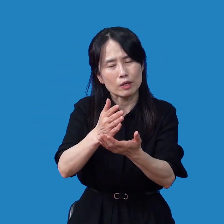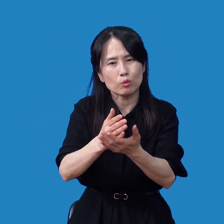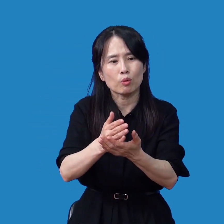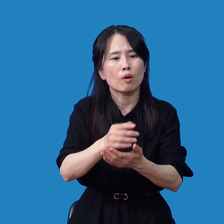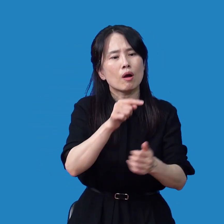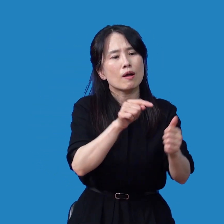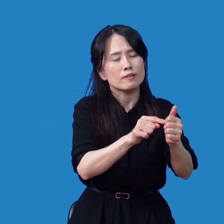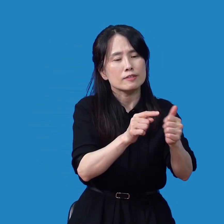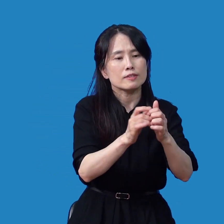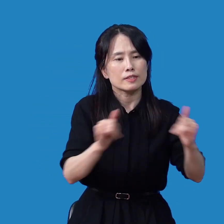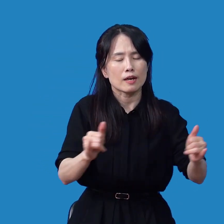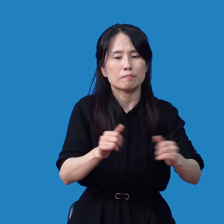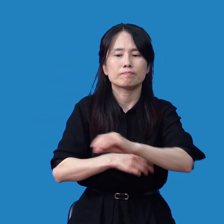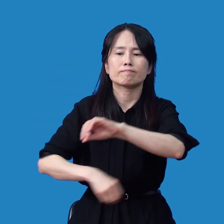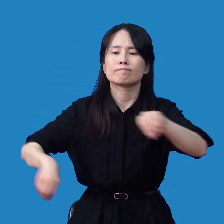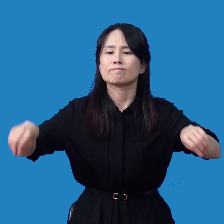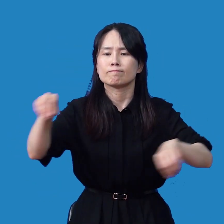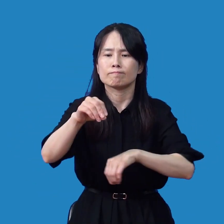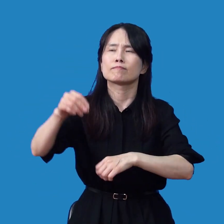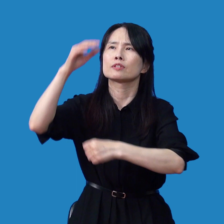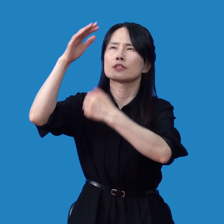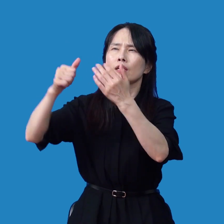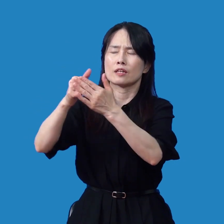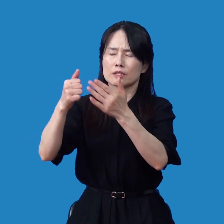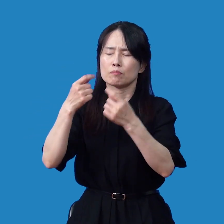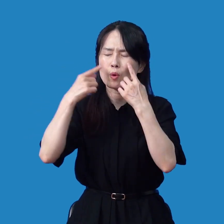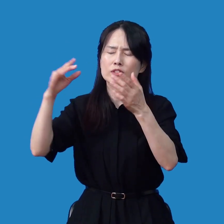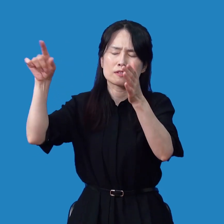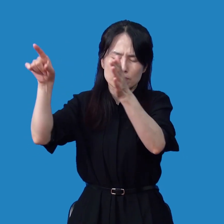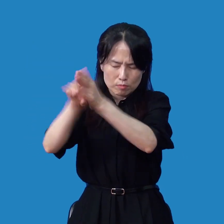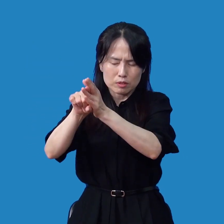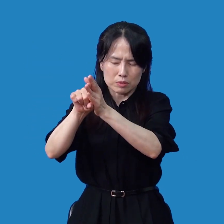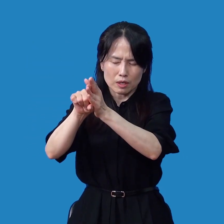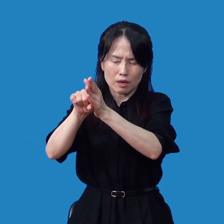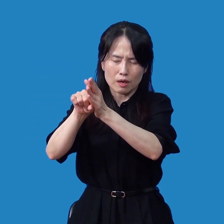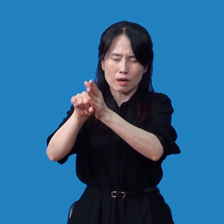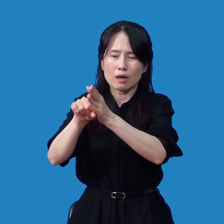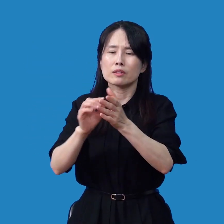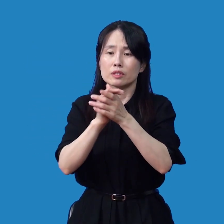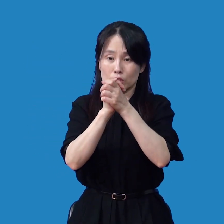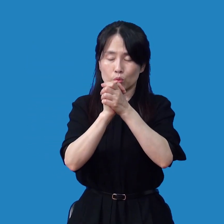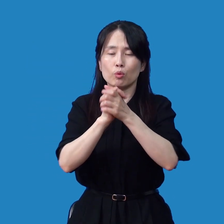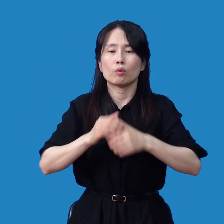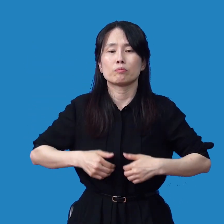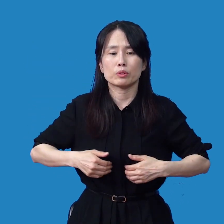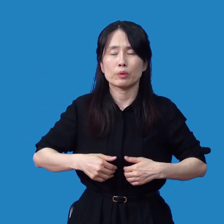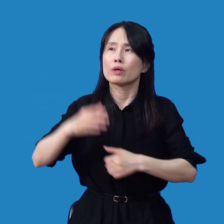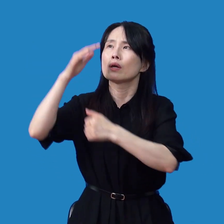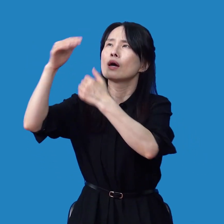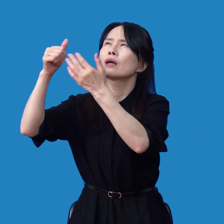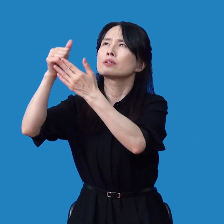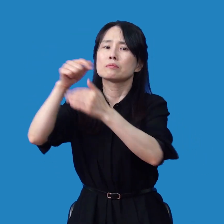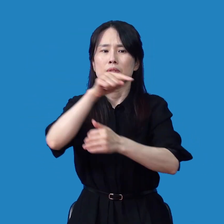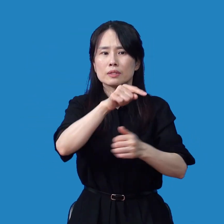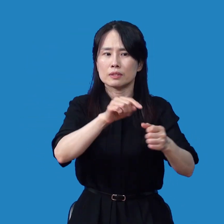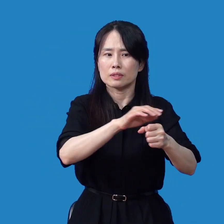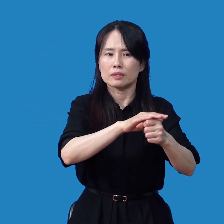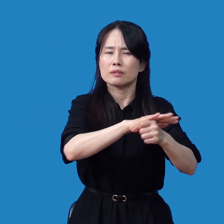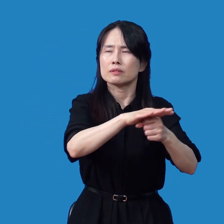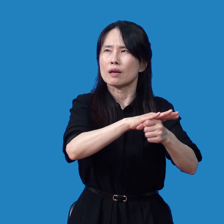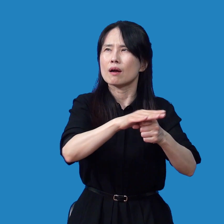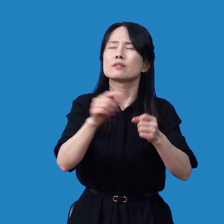대신해서 믿는 것이 되어야 됩니다. 하나님이 그 사람을 사랑하신다는 것을 전심으로 믿는